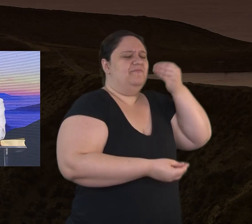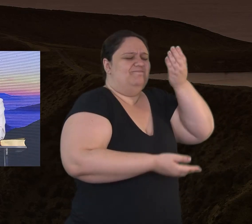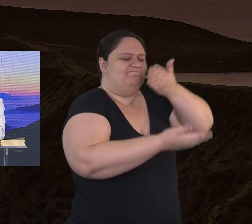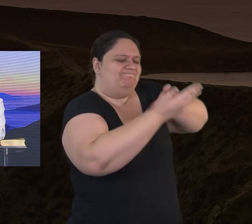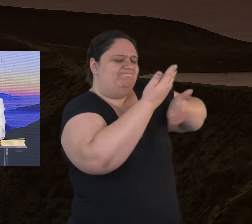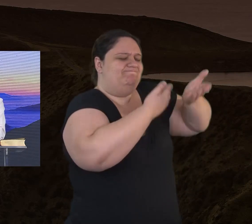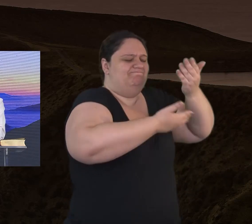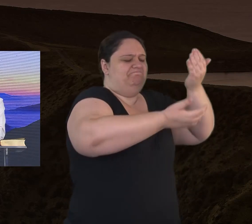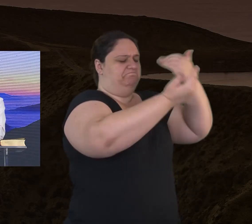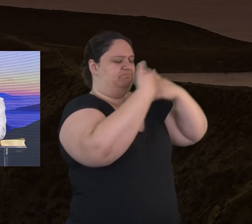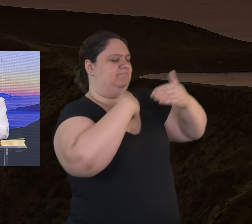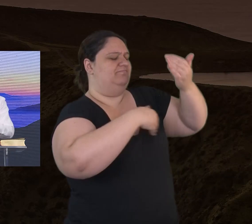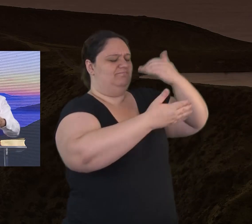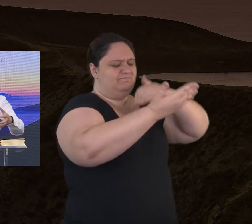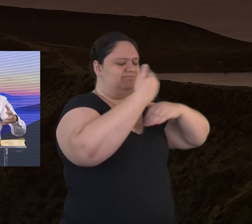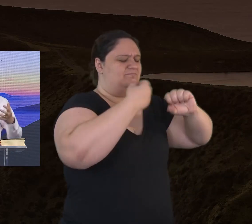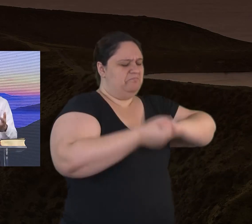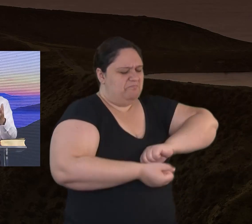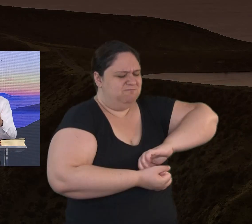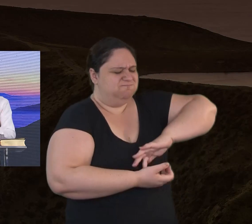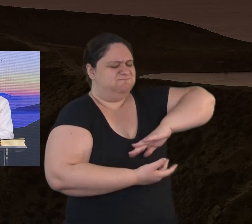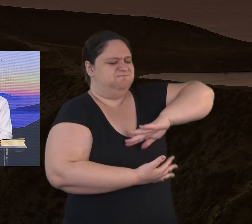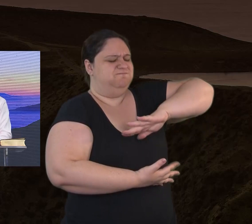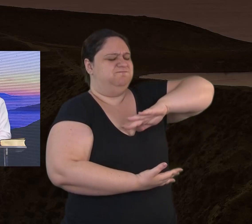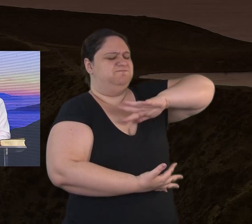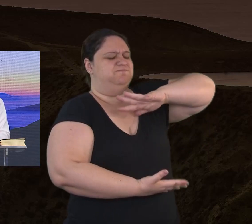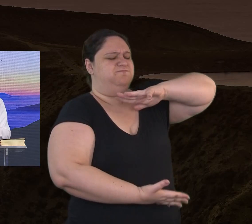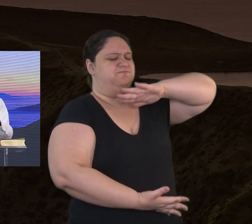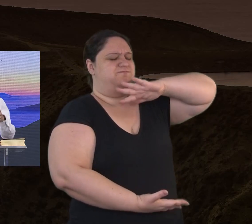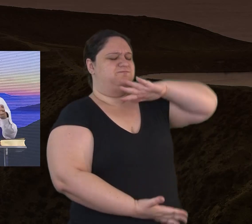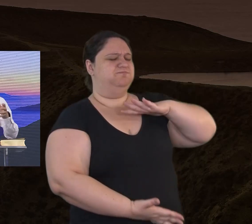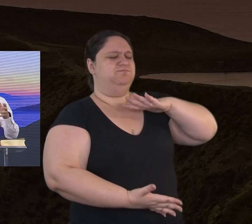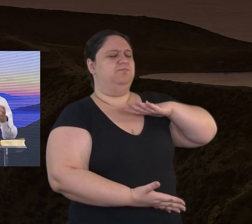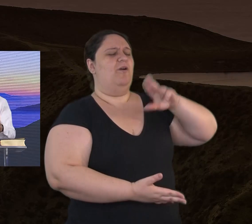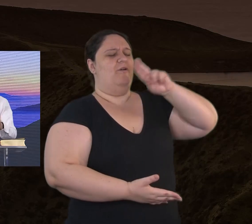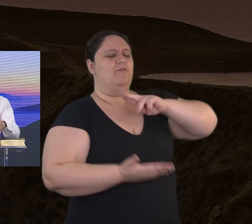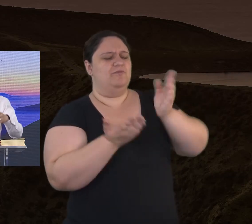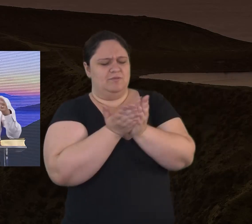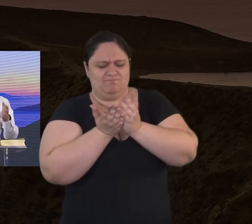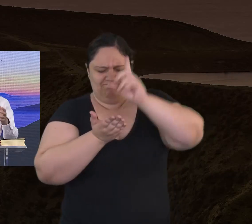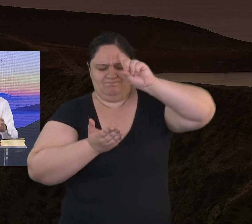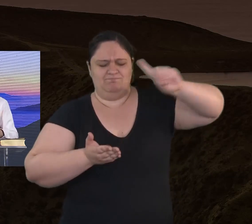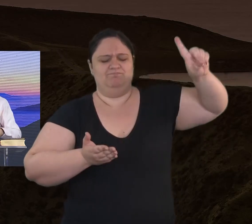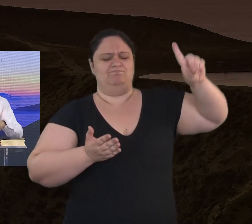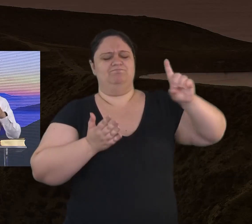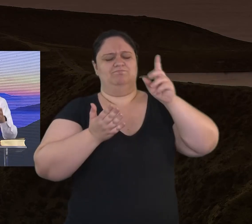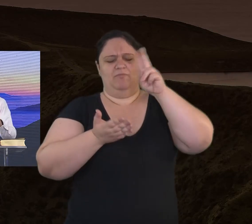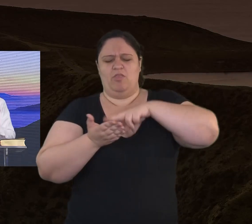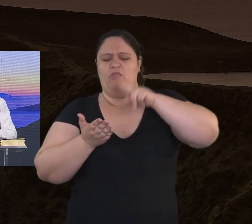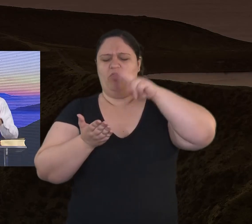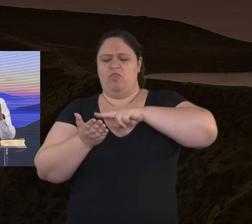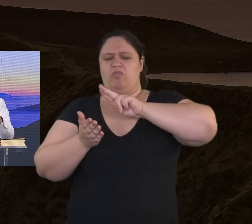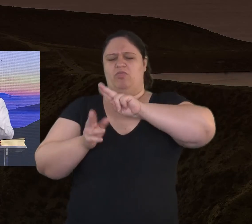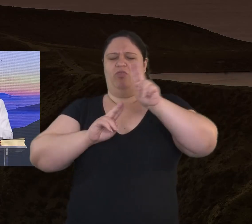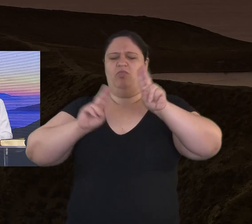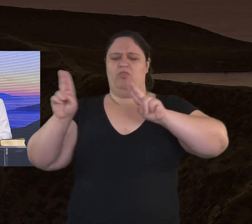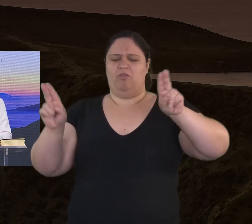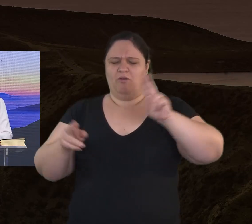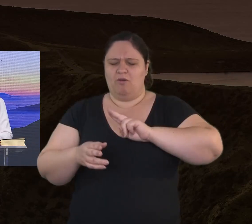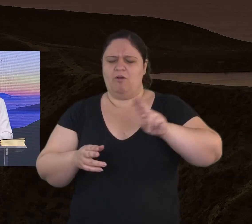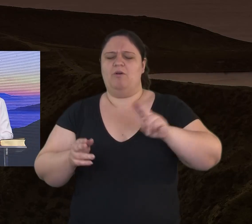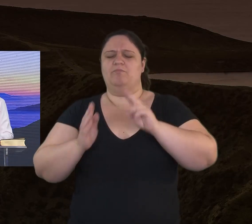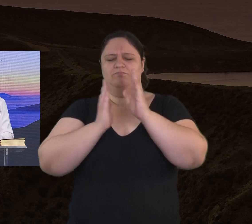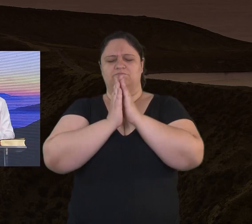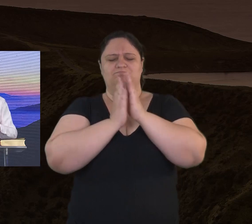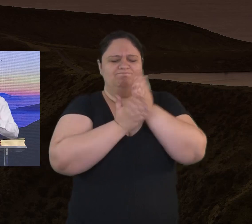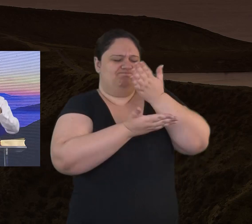Tua vida, Tua natureza, está nos enchendo a cada dia, através da Tua palavra, através do Teu nome, através da oração, da comunhão.